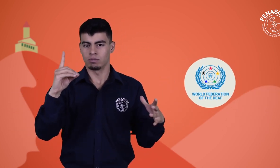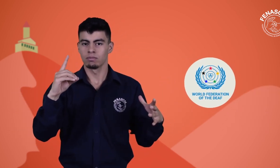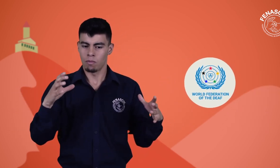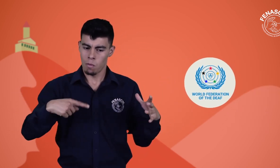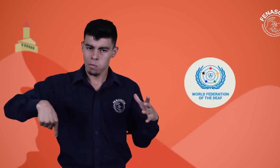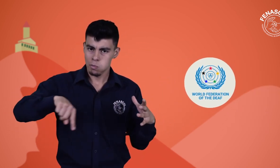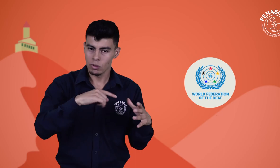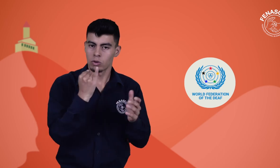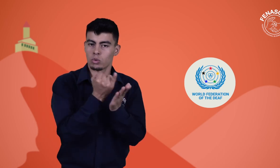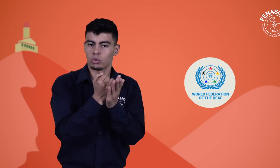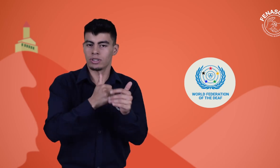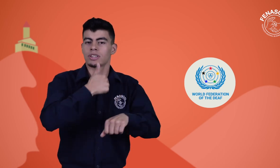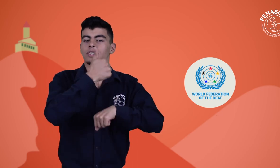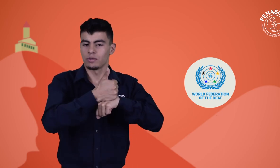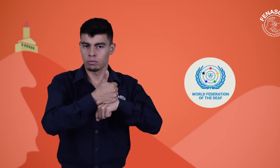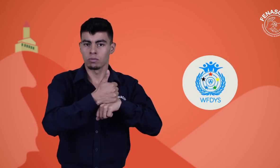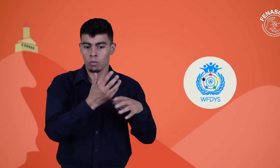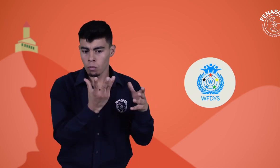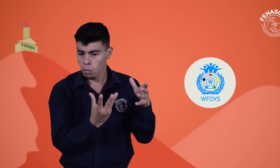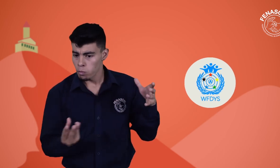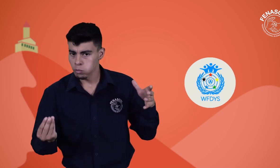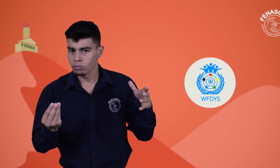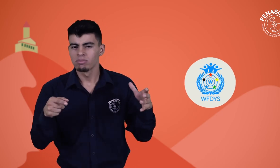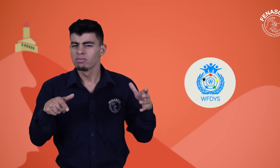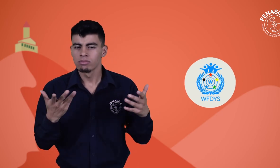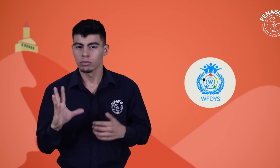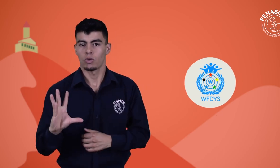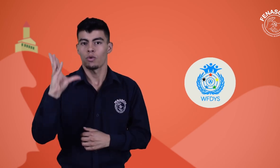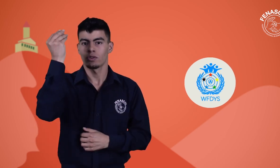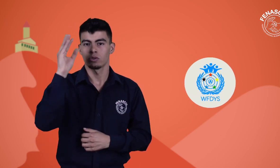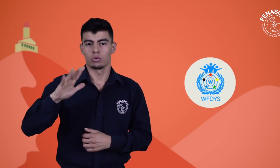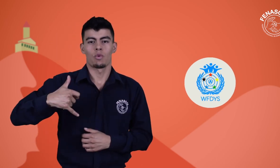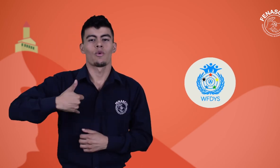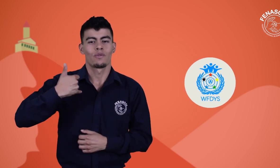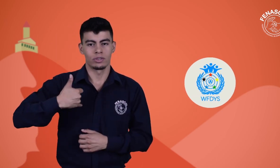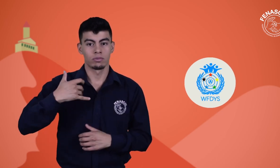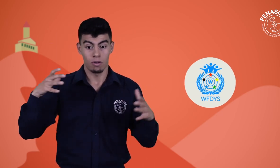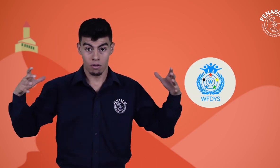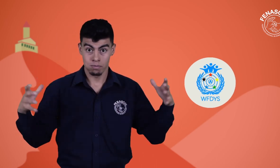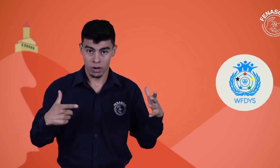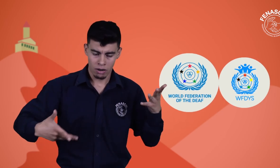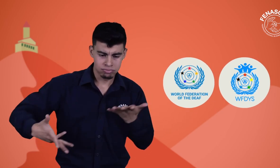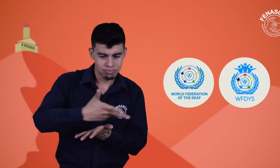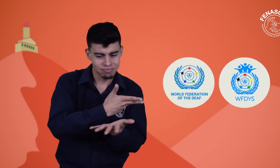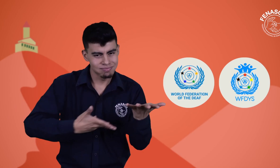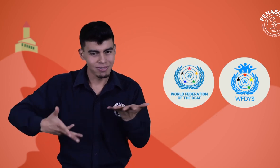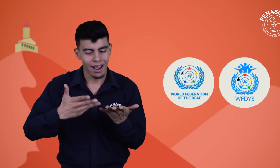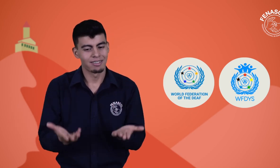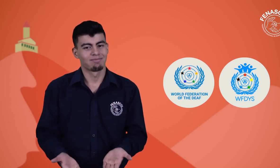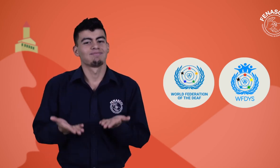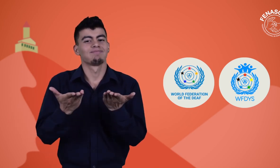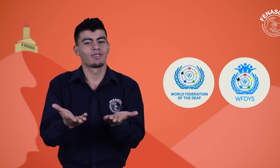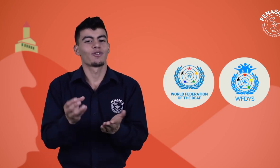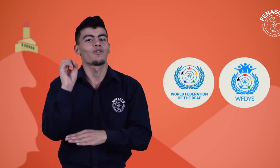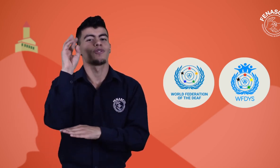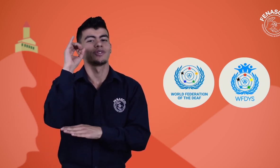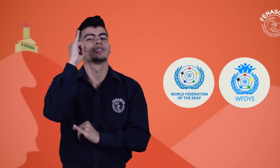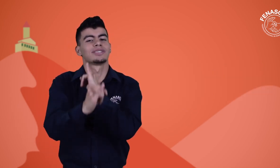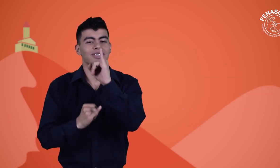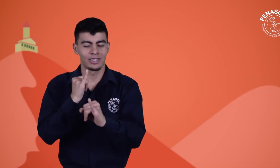la wfd y la wfd sección jóvenes será el equipo que ofrecerá esta conferencia internacional si están